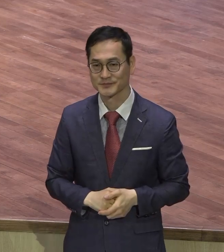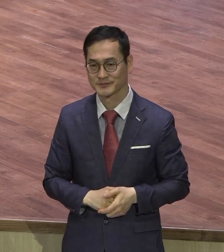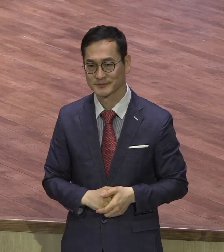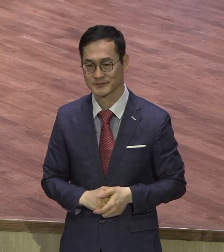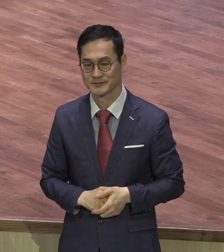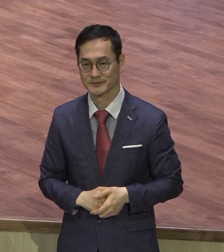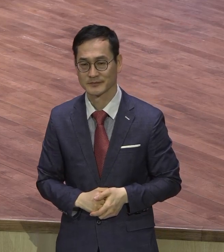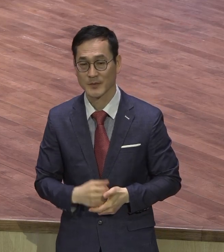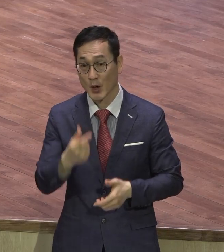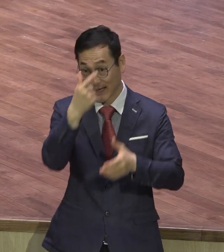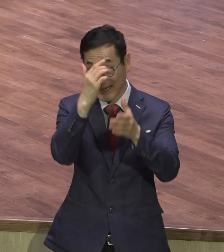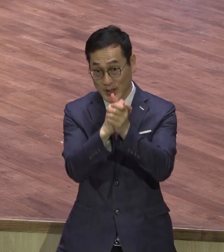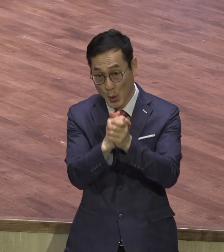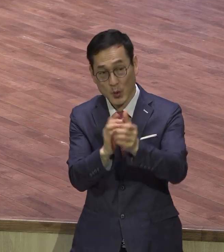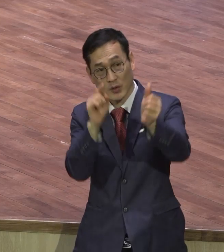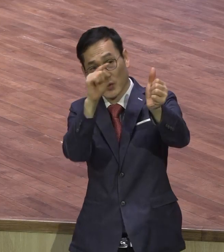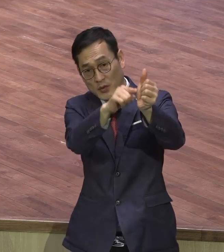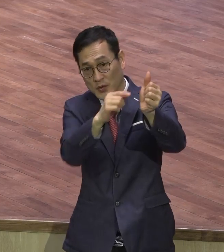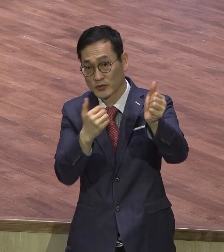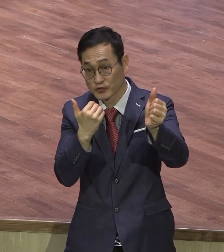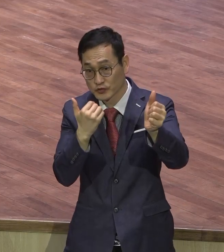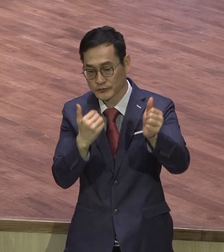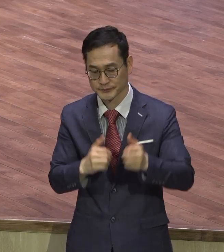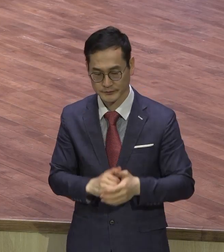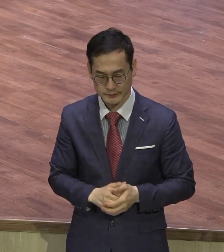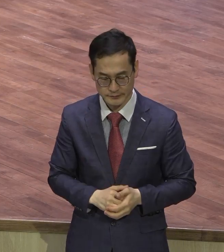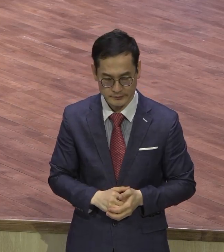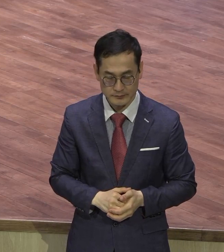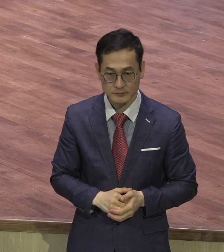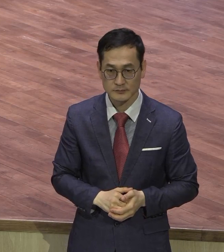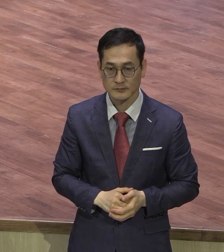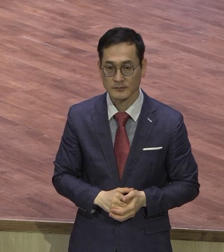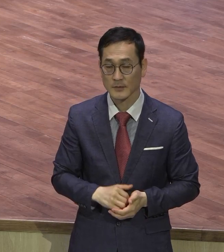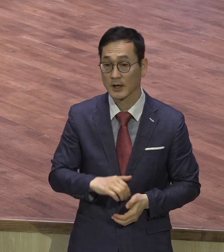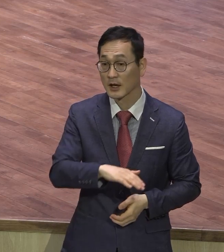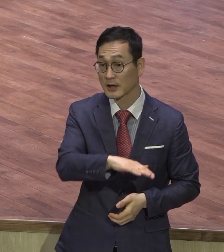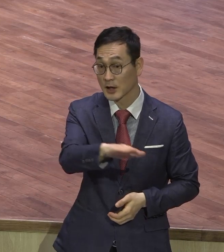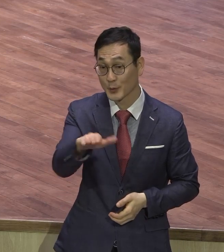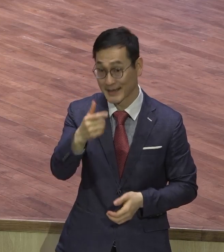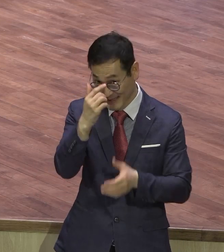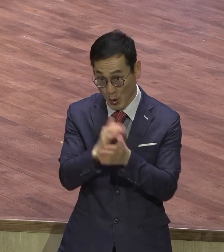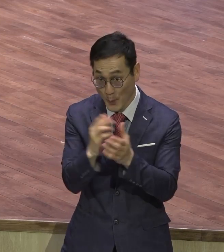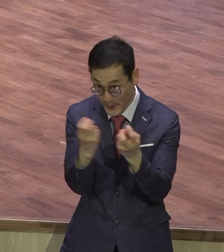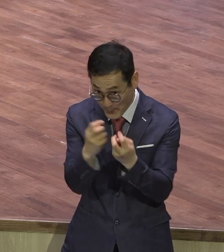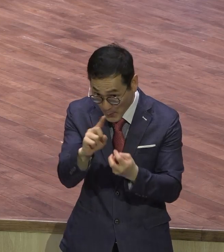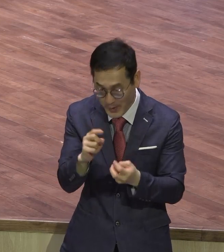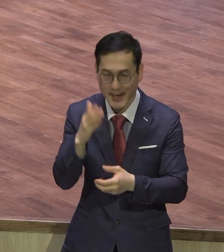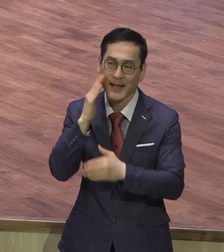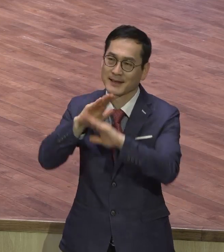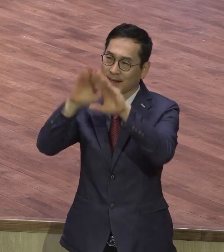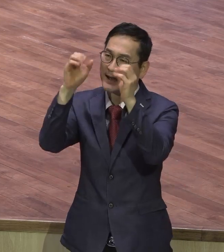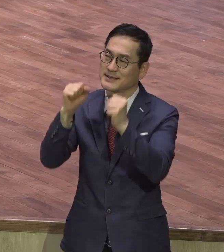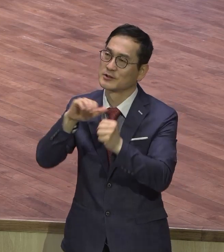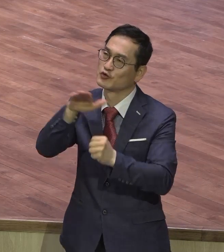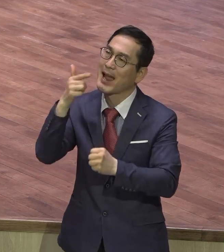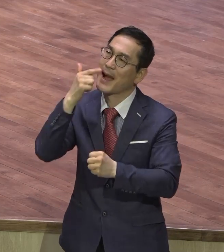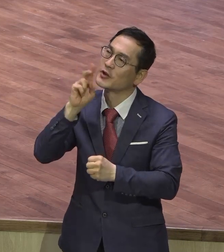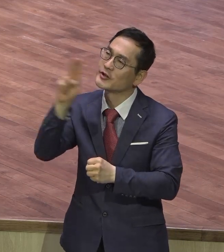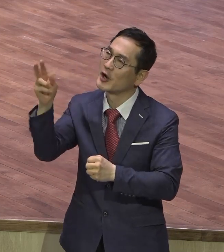대상입니다. 구절입니다. 그러므로 너희는 이렇게 기도하라. 하늘에 계신 우리 아버지여, 이름이 거룩히